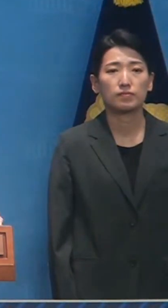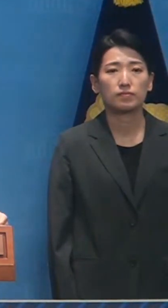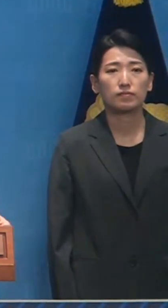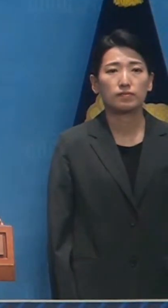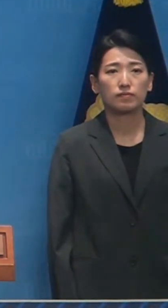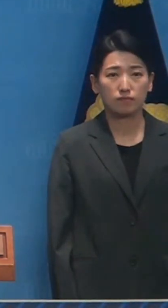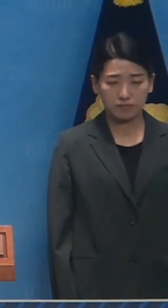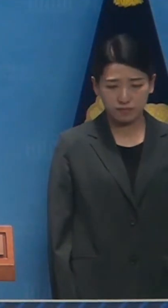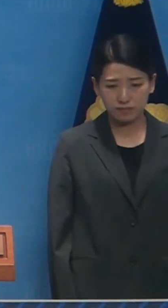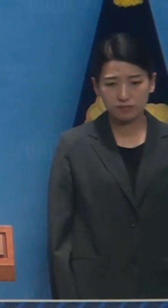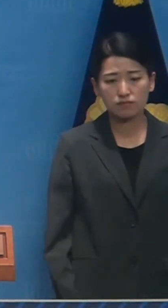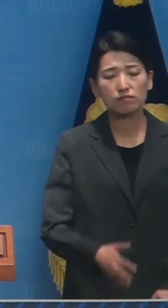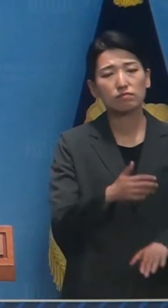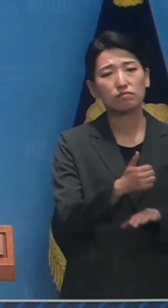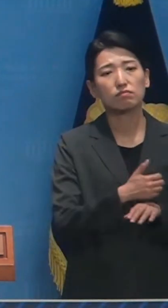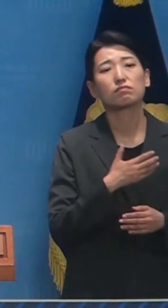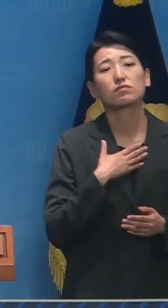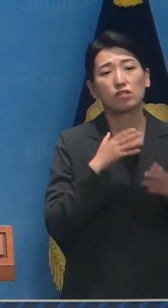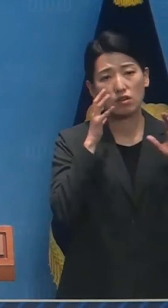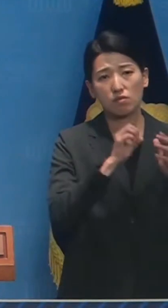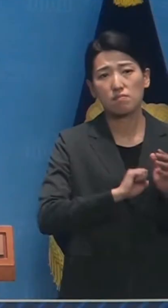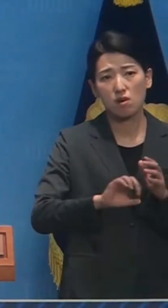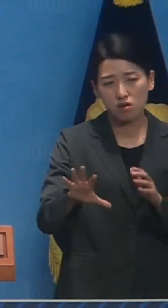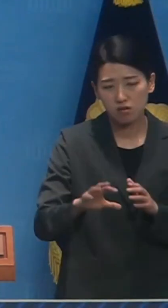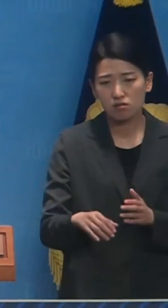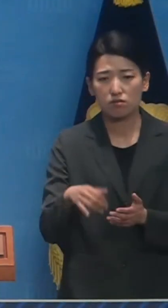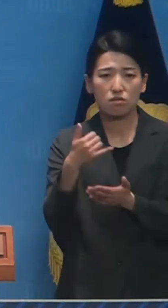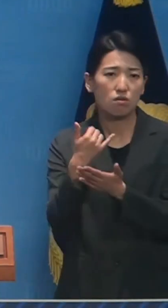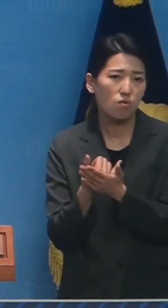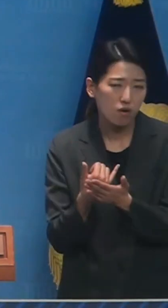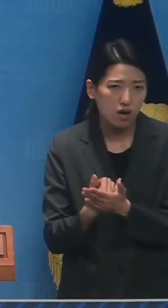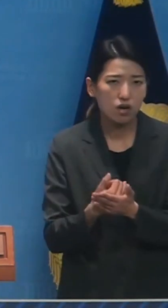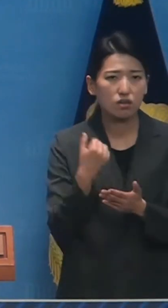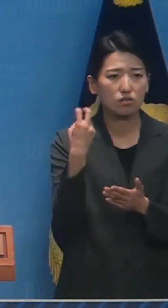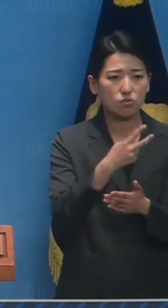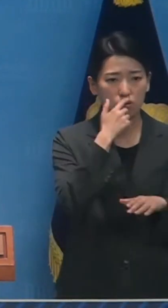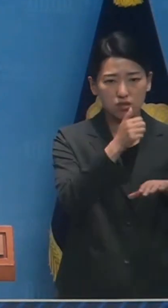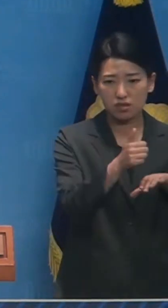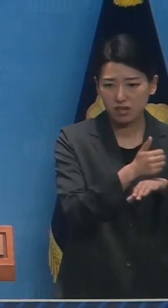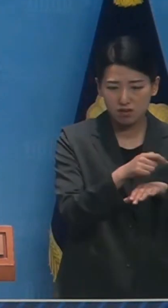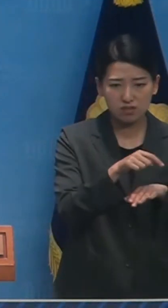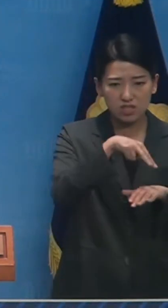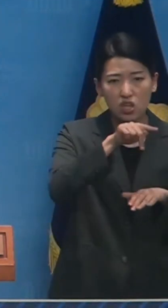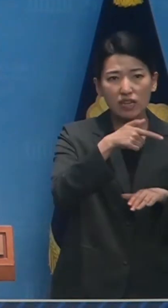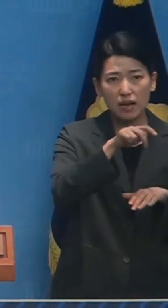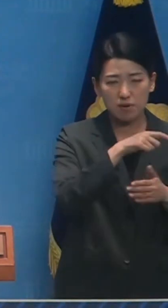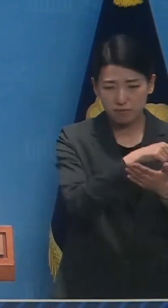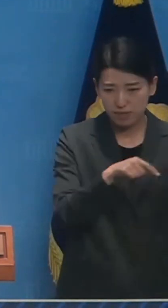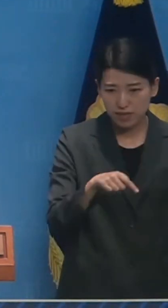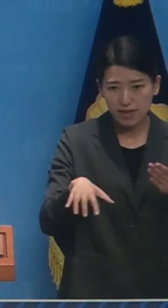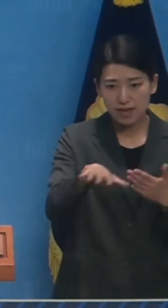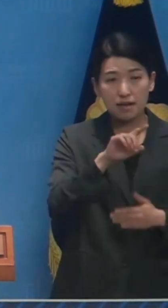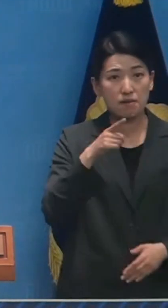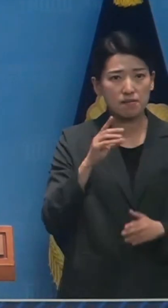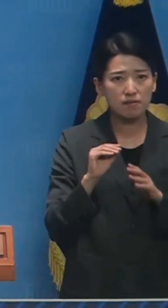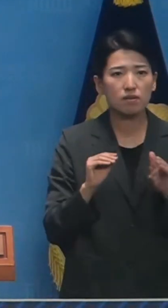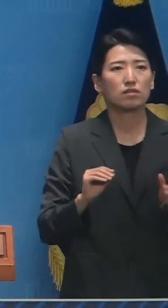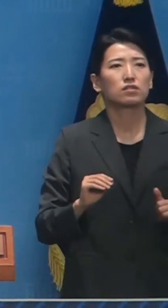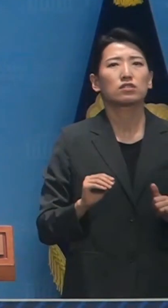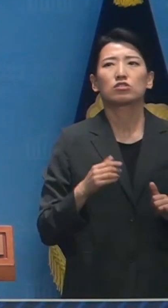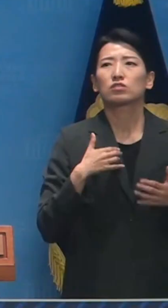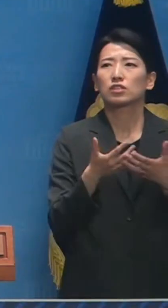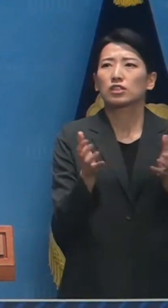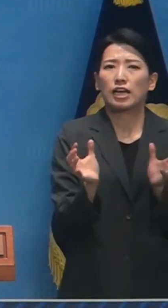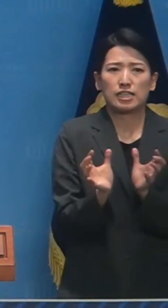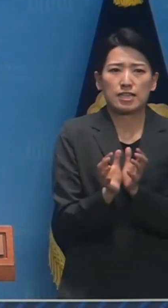이에 우리 유기고아들, 유기시설 피해 생존자들 100만 명은 당사자 단체를 구성 설립하여